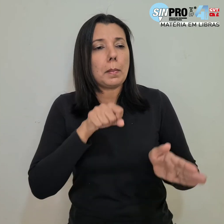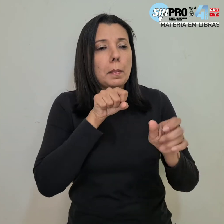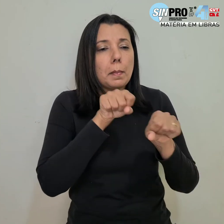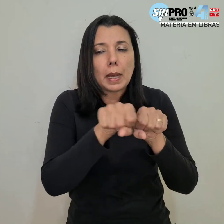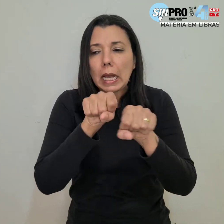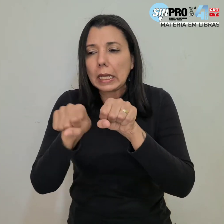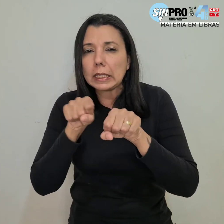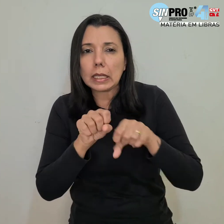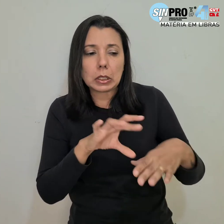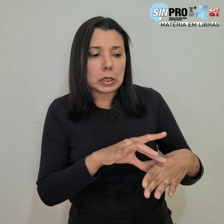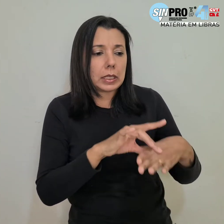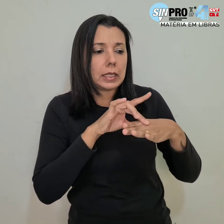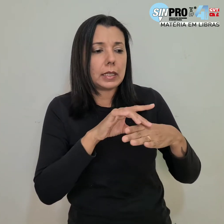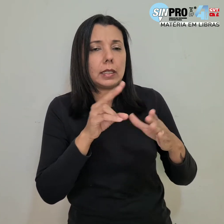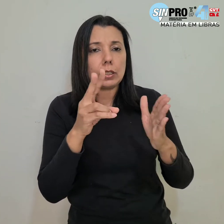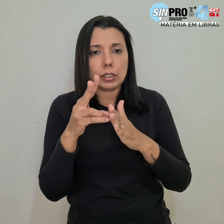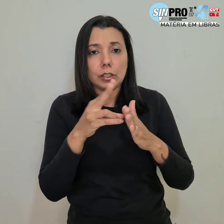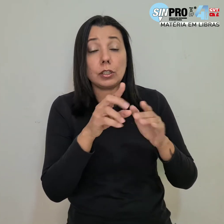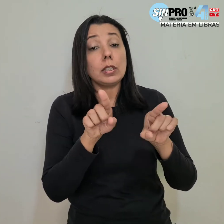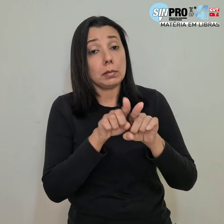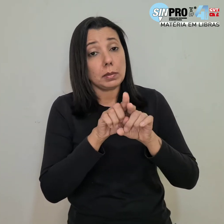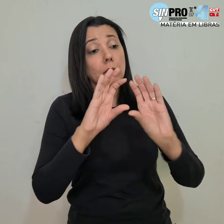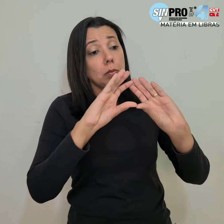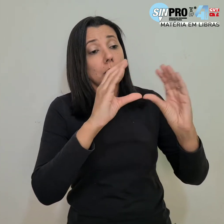assassinando lideranças indígenas e comunitárias,